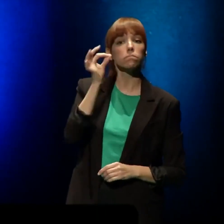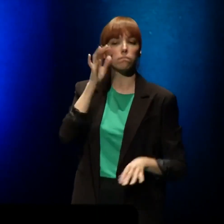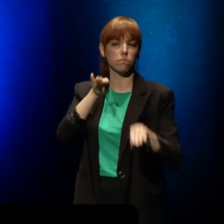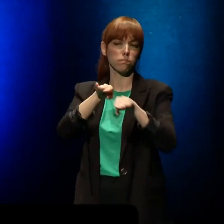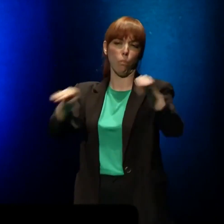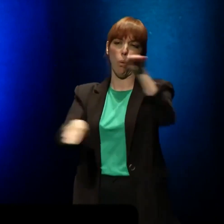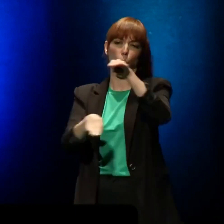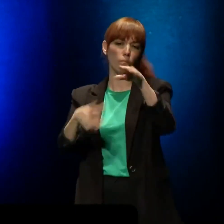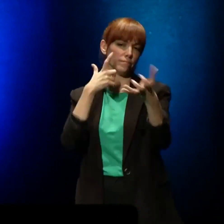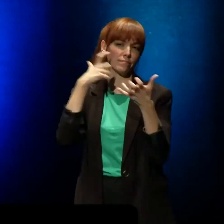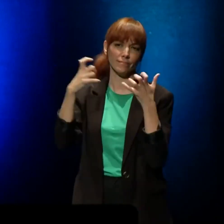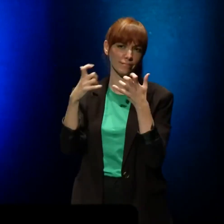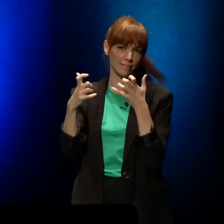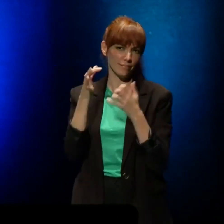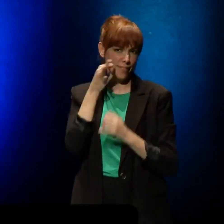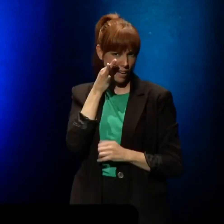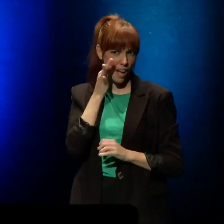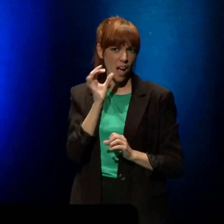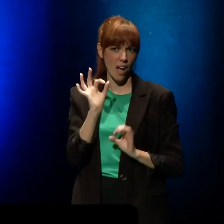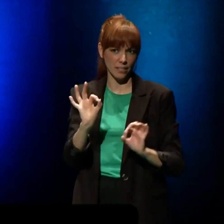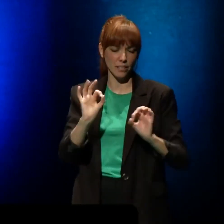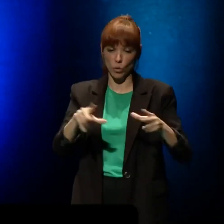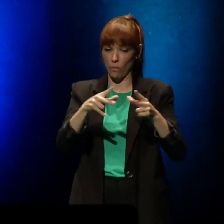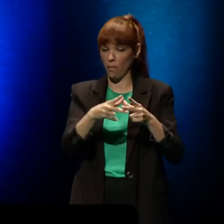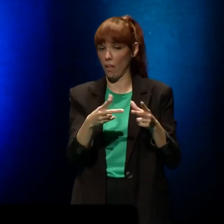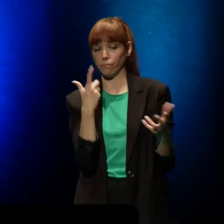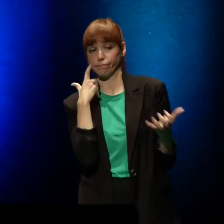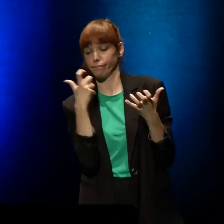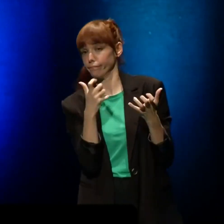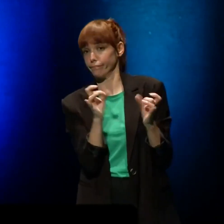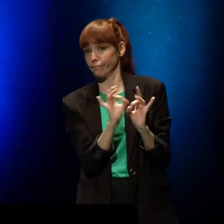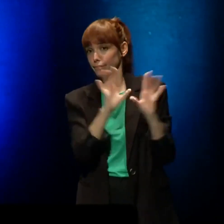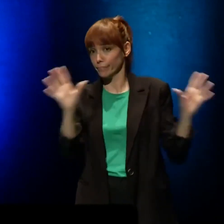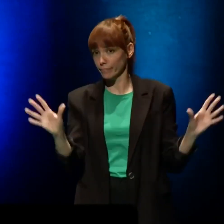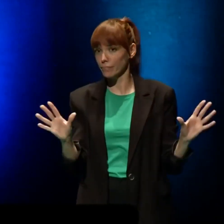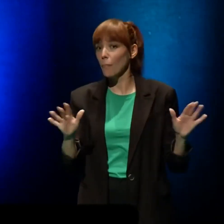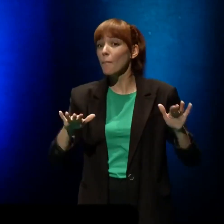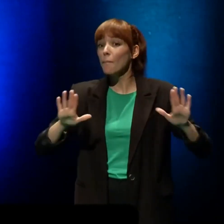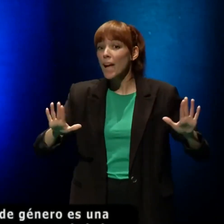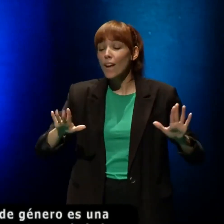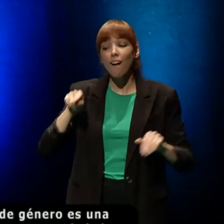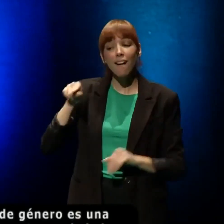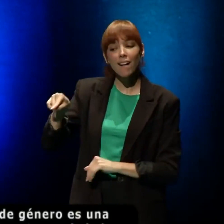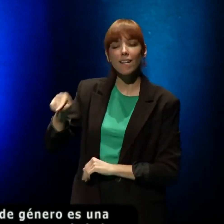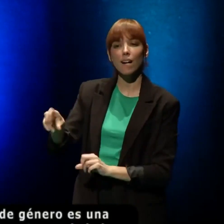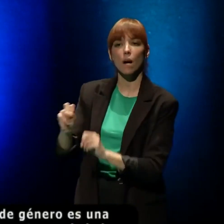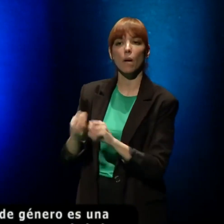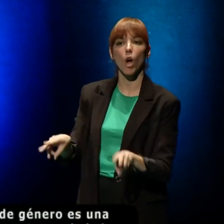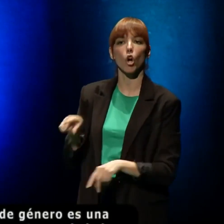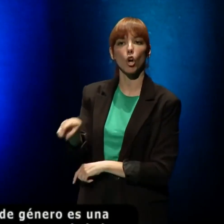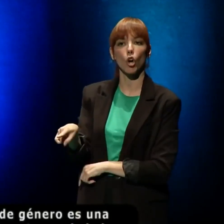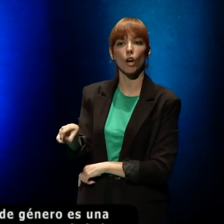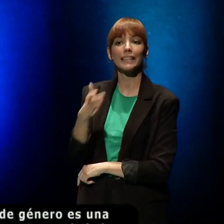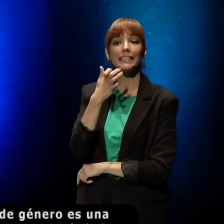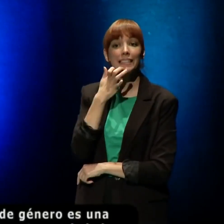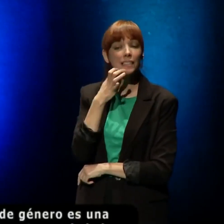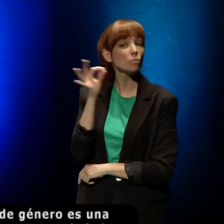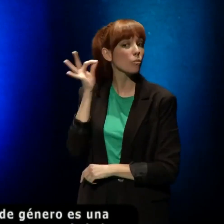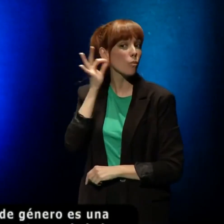realidad en nuestra sociedad, esa brecha es muchísimo más profunda cuando la